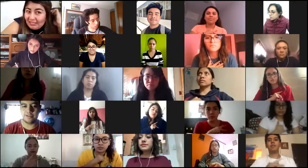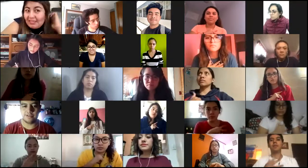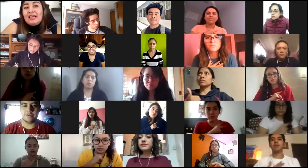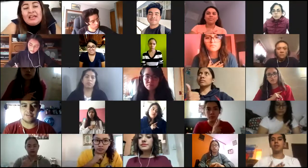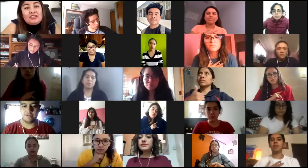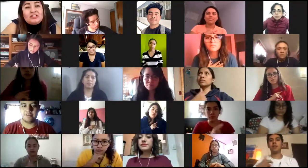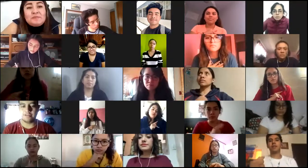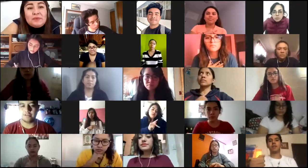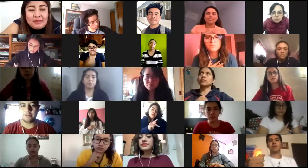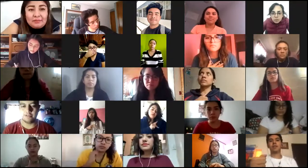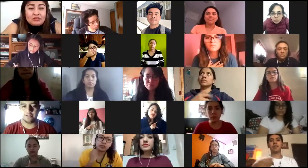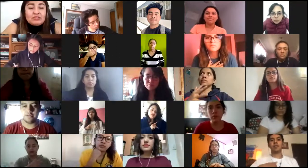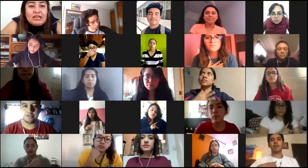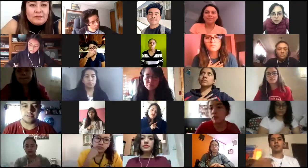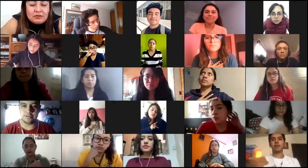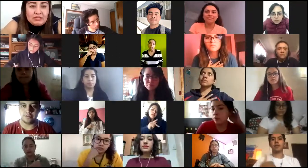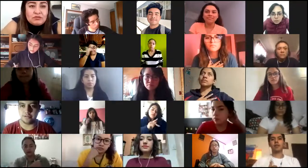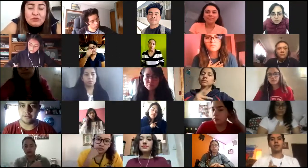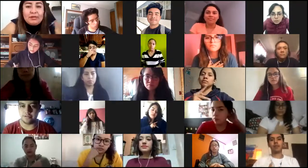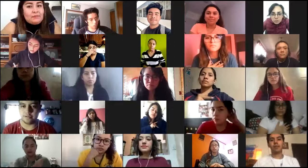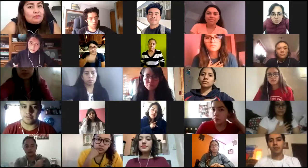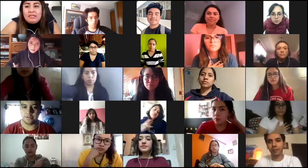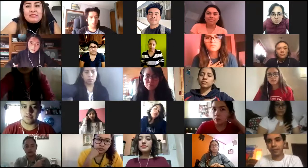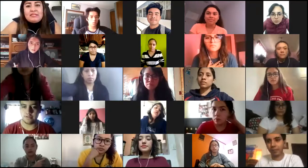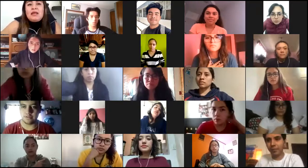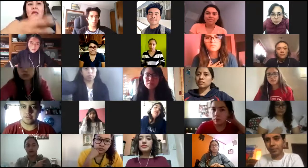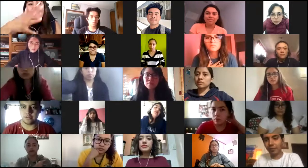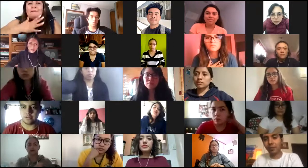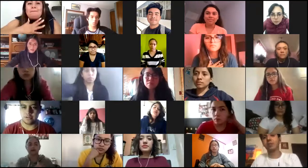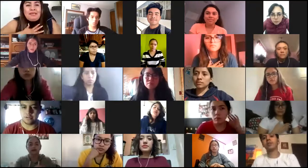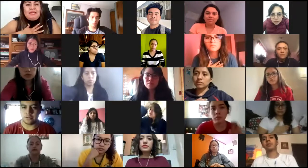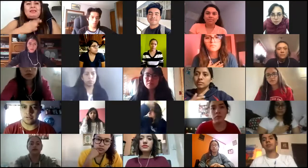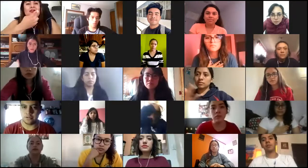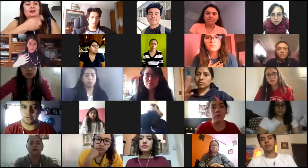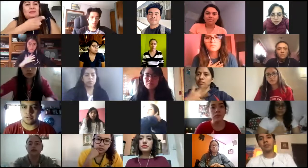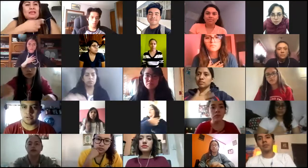Ok. Entonces, por ejemplo, si ustedes les preguntan su nombre, pueden decir